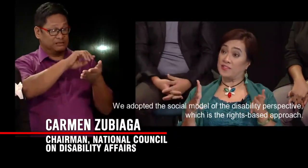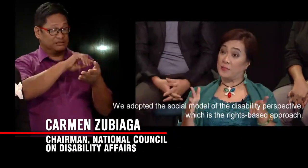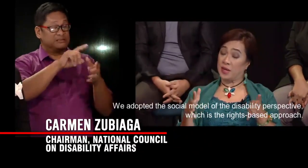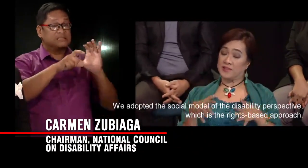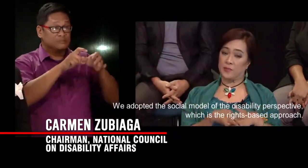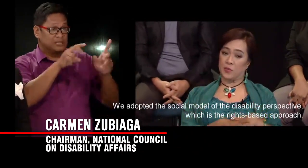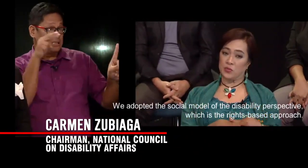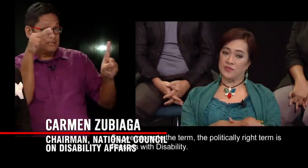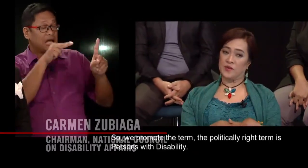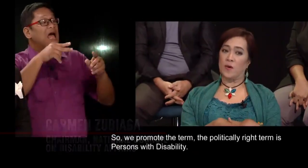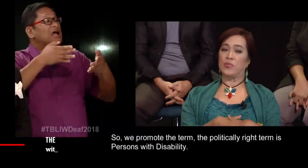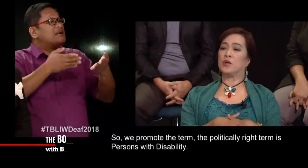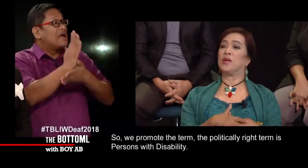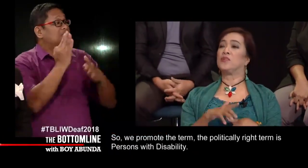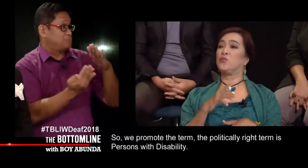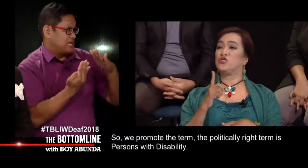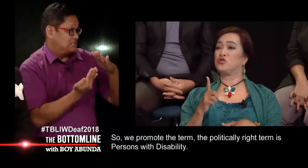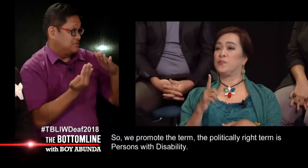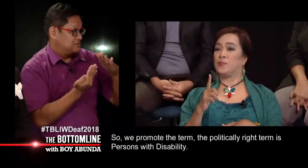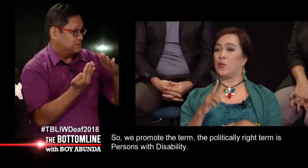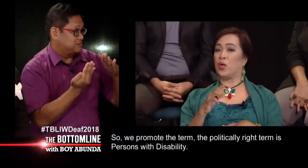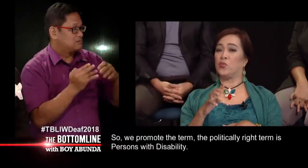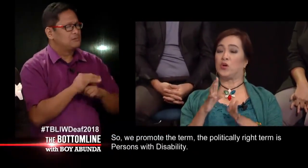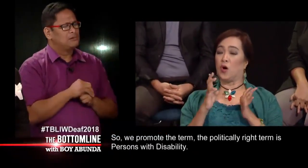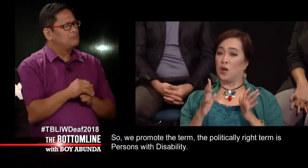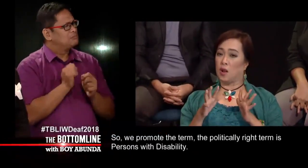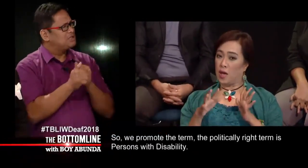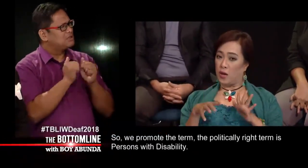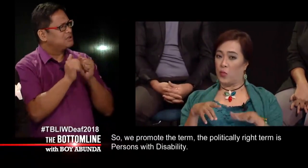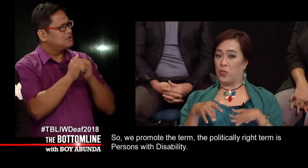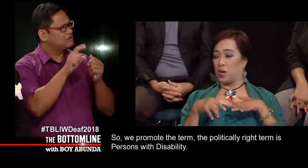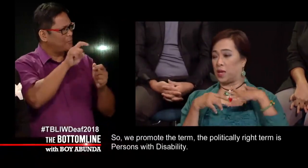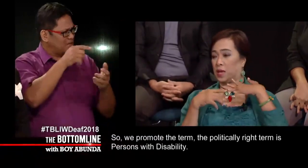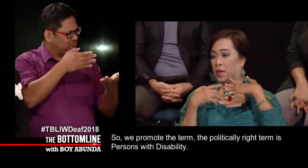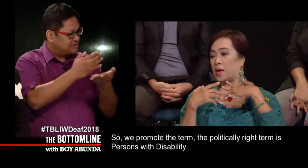the rights-based approach. So, when we